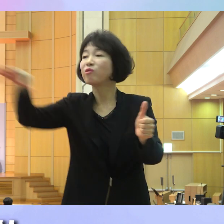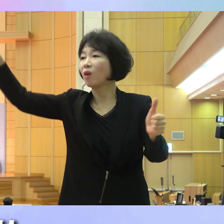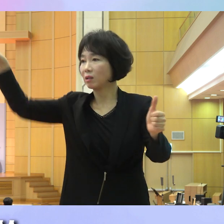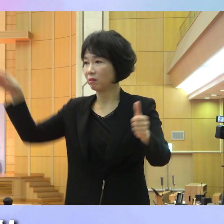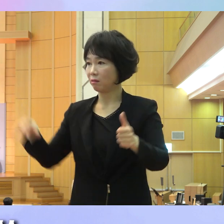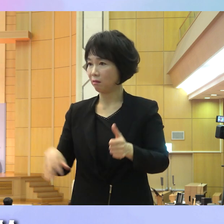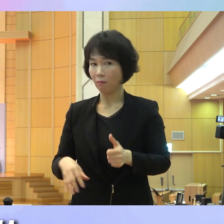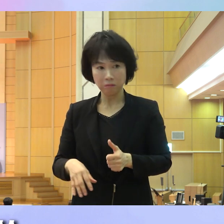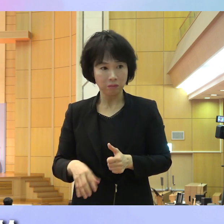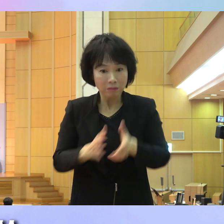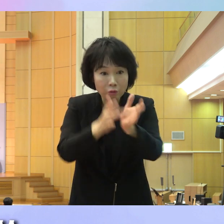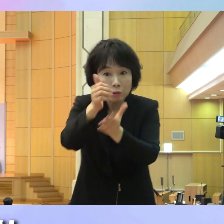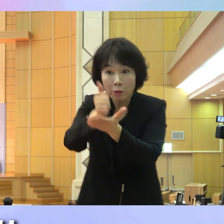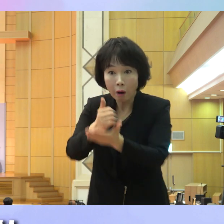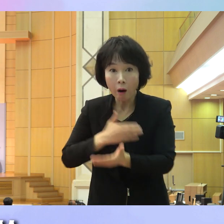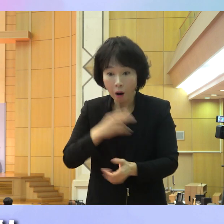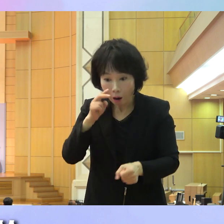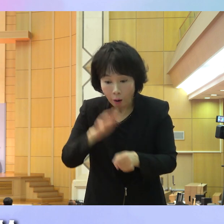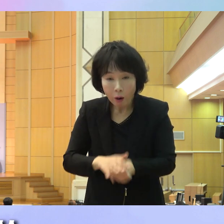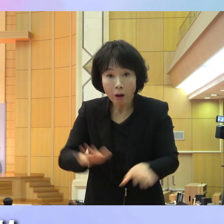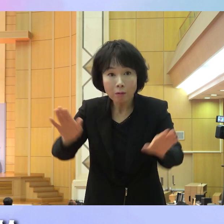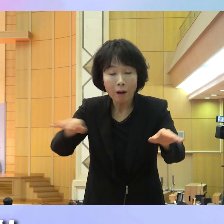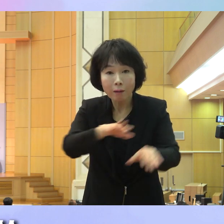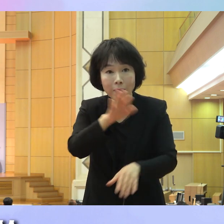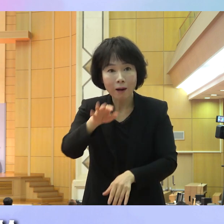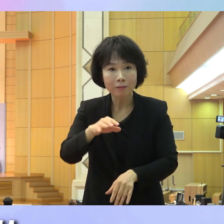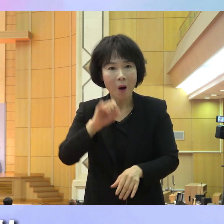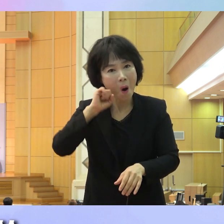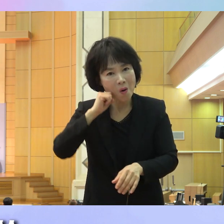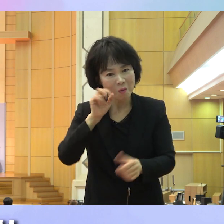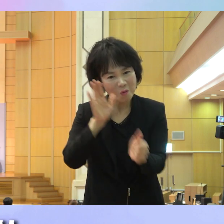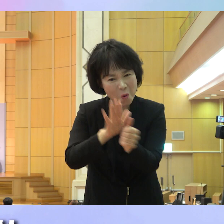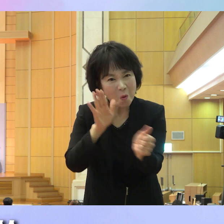주거나 문제 해결해 주거나 이럴 때에는